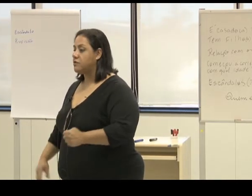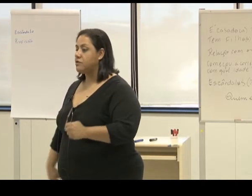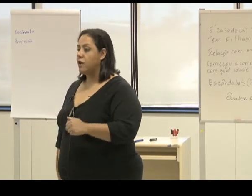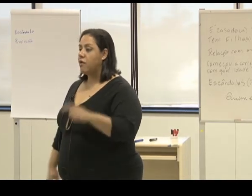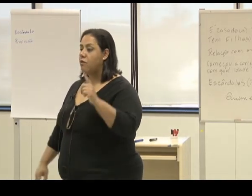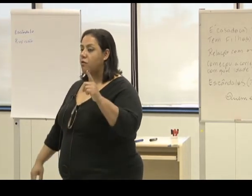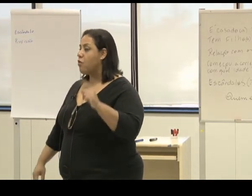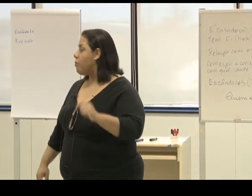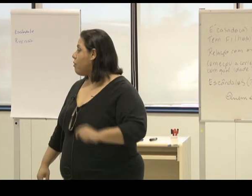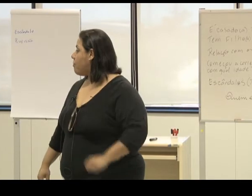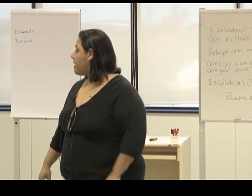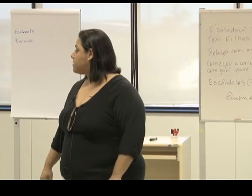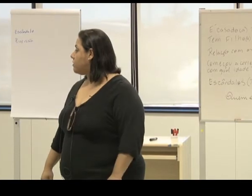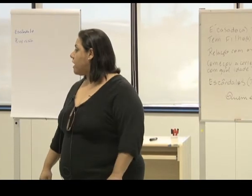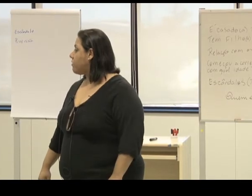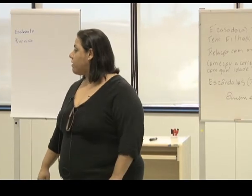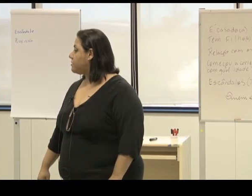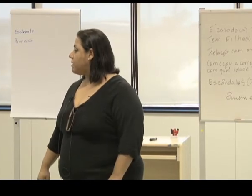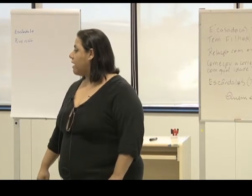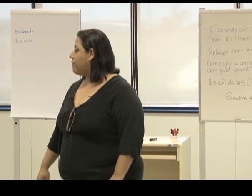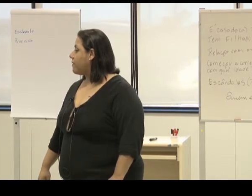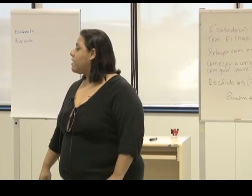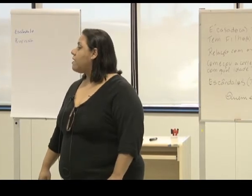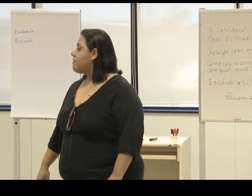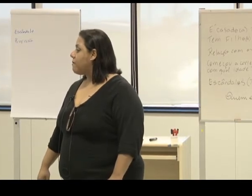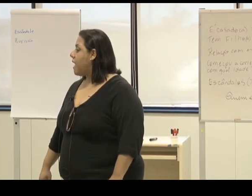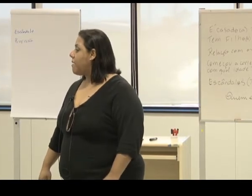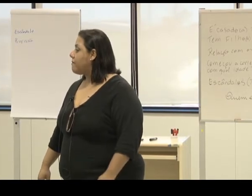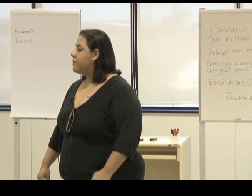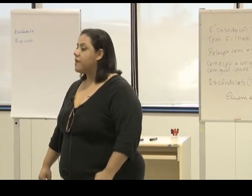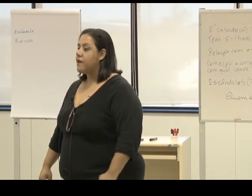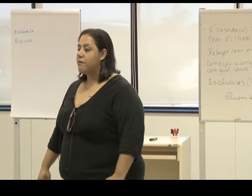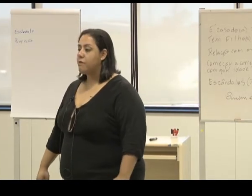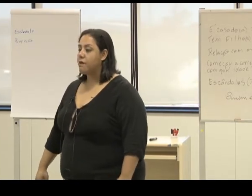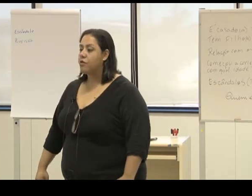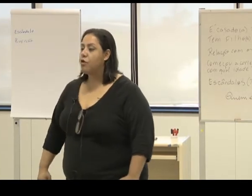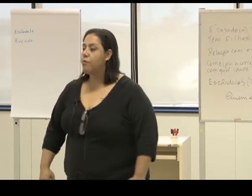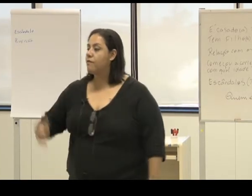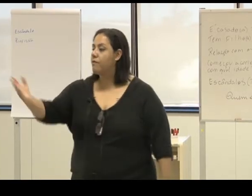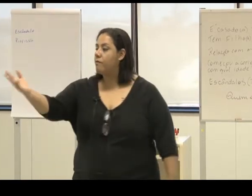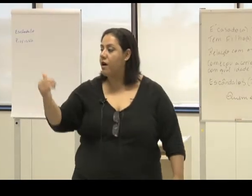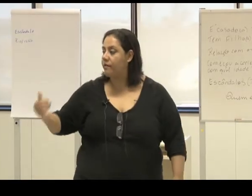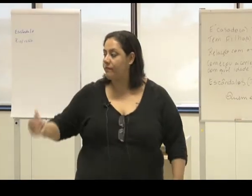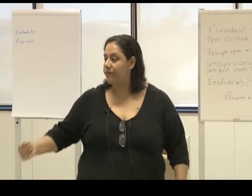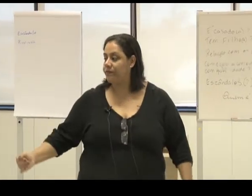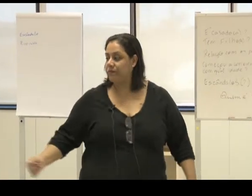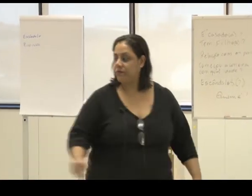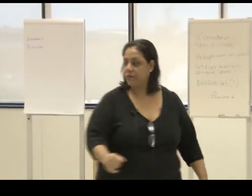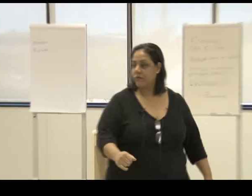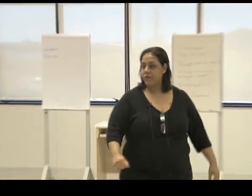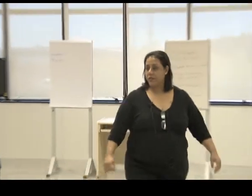um grupo para adivinhar que festa que é. Vamos lá? Primeiro grupo? Bora.